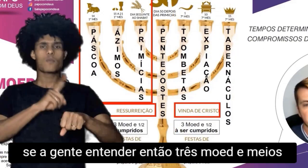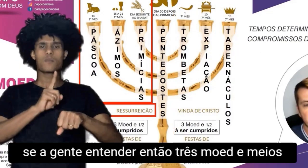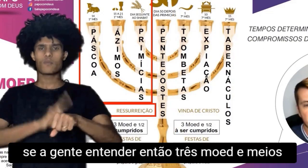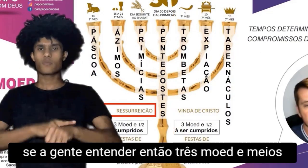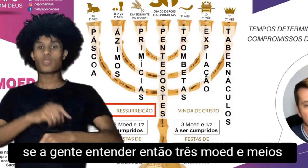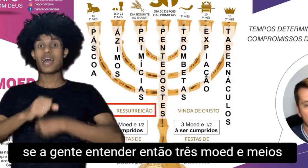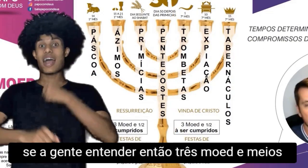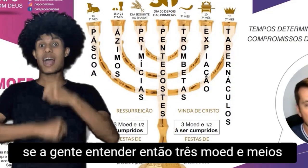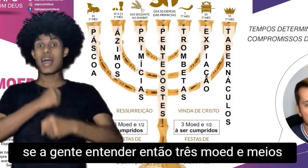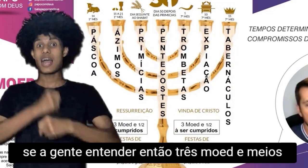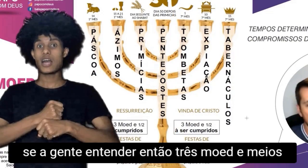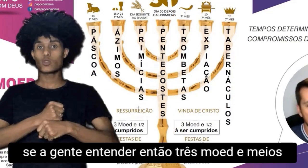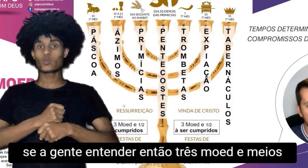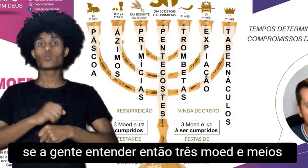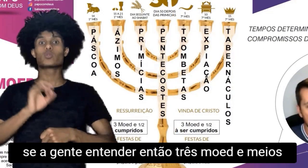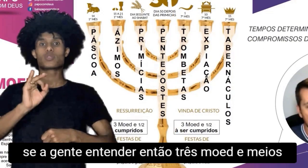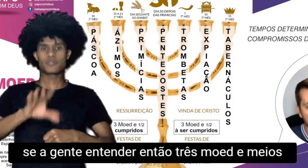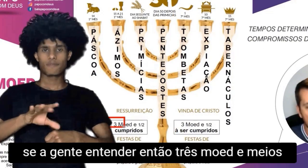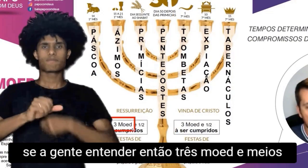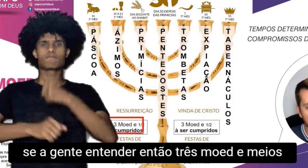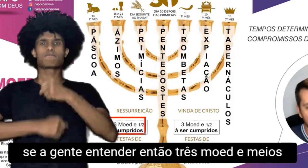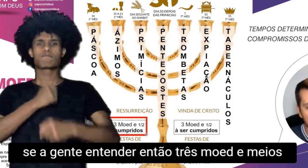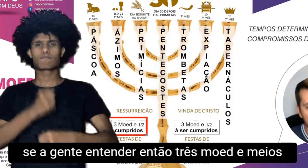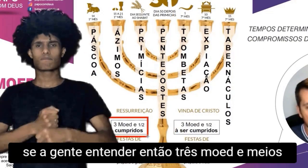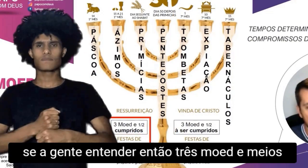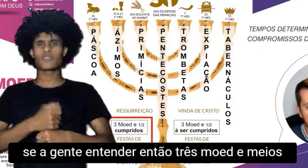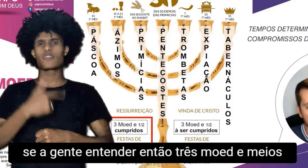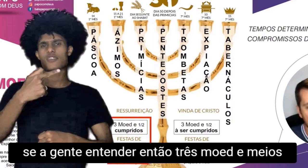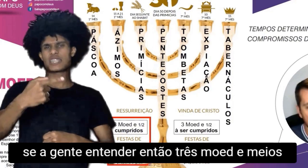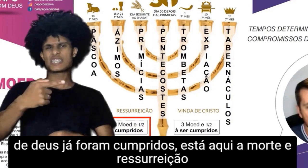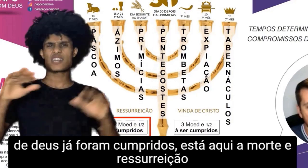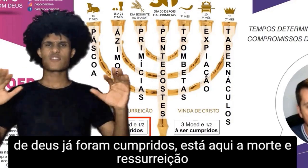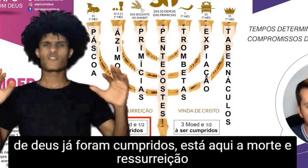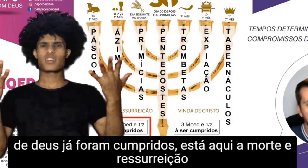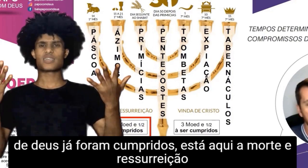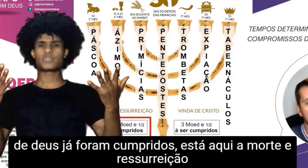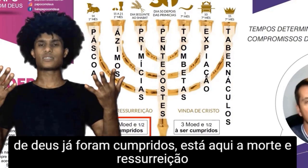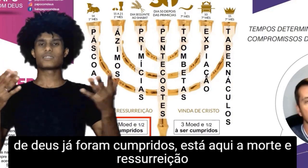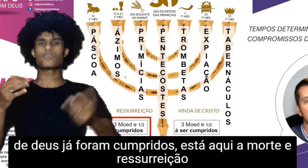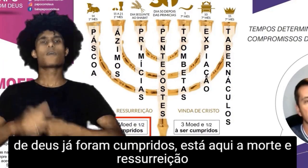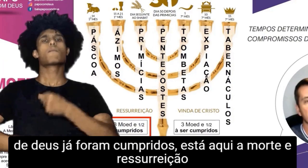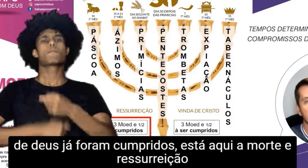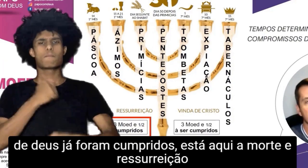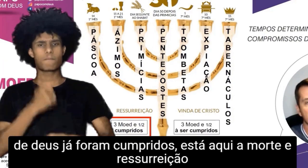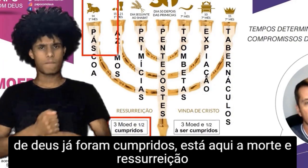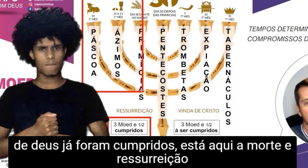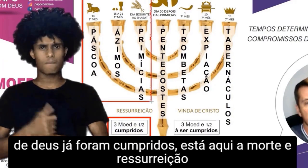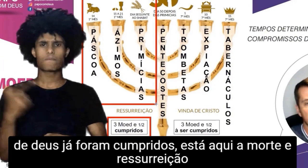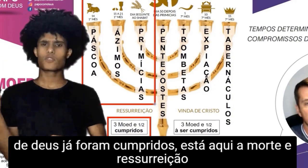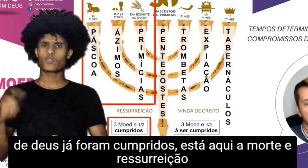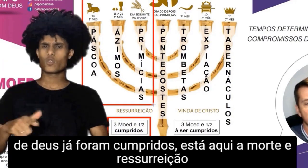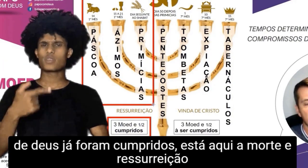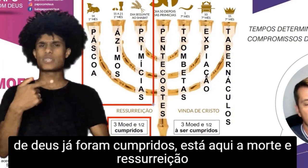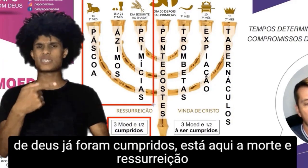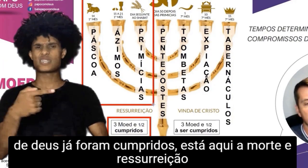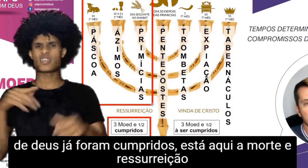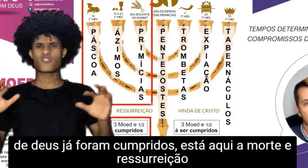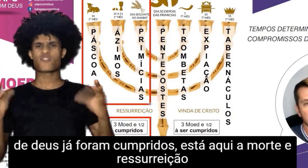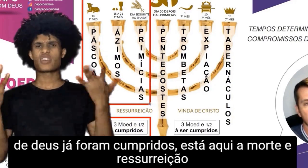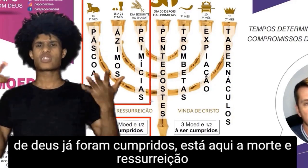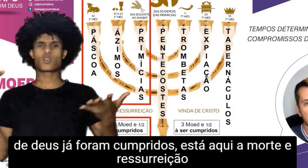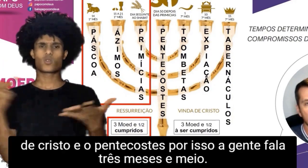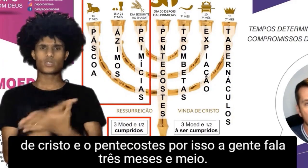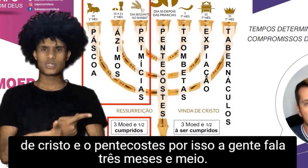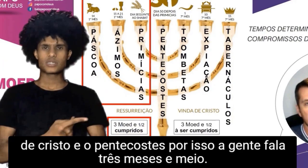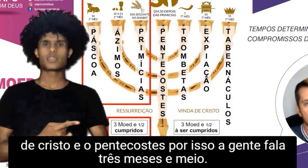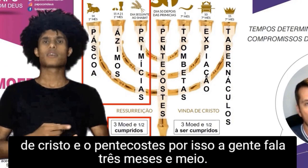próximas festas, ok? Se a gente entender, então, 3 moedos e meios de Deus já foram cumpridos, tá? Que tá aqui a morte e a